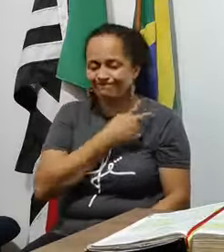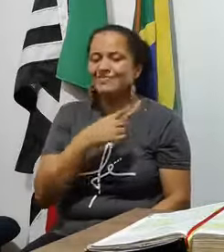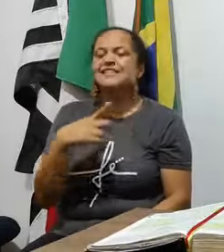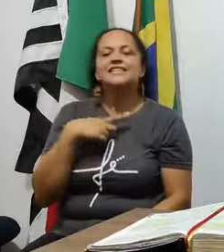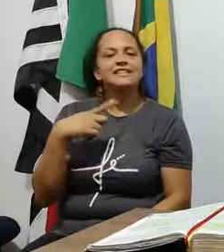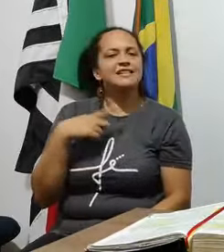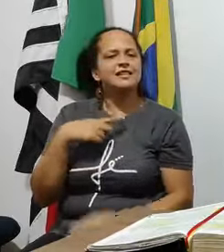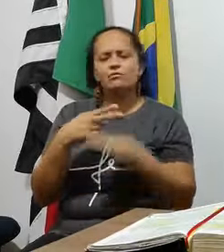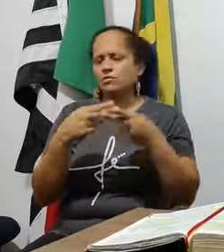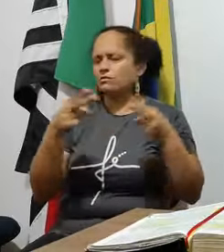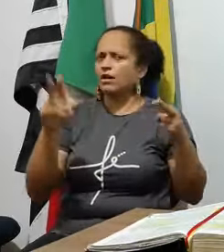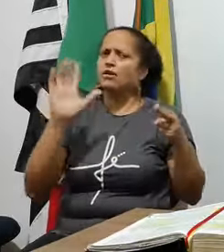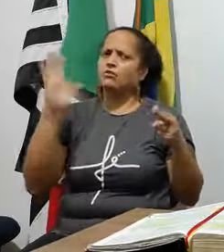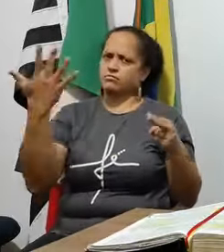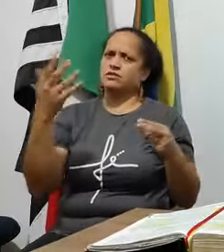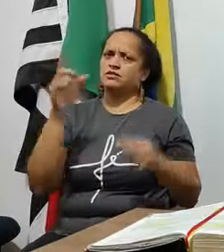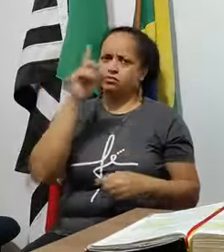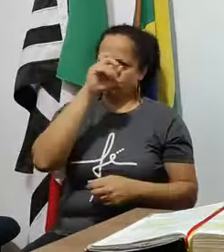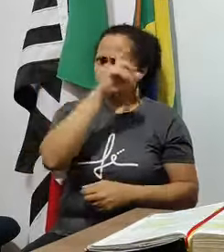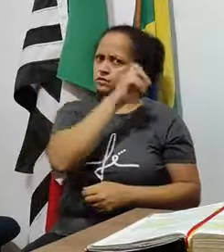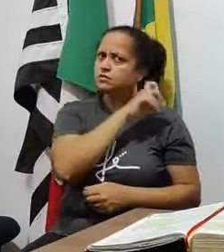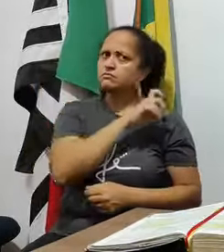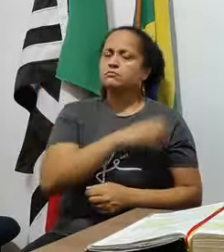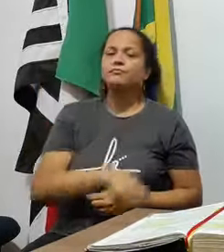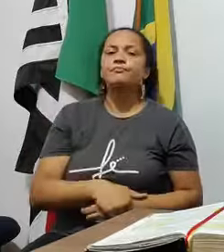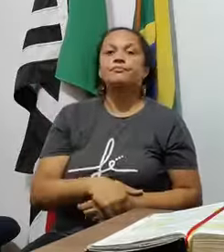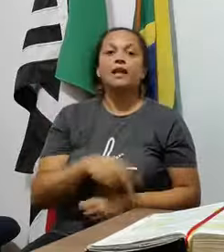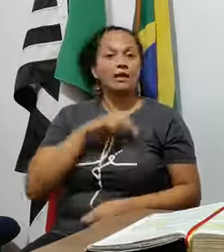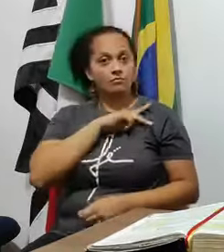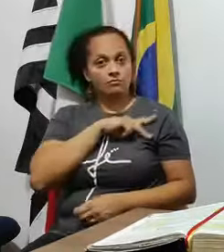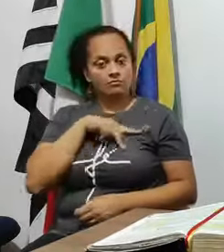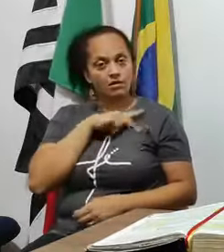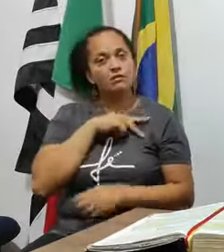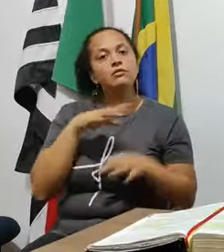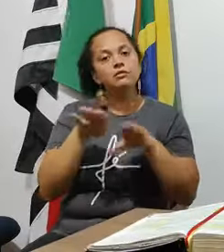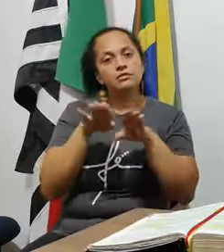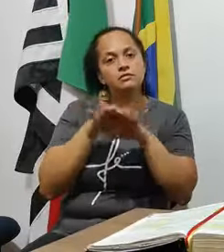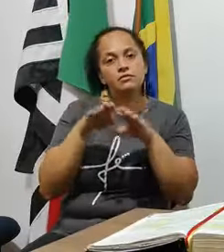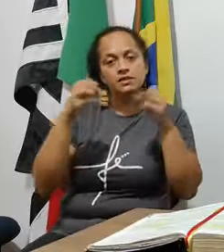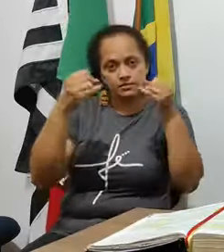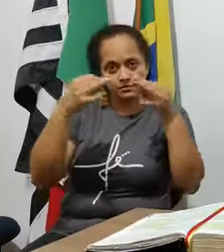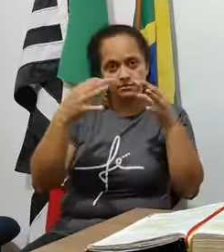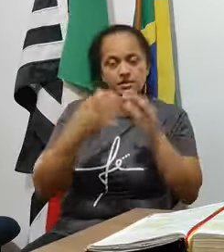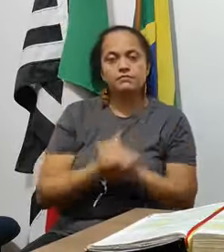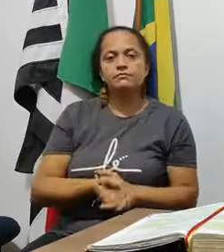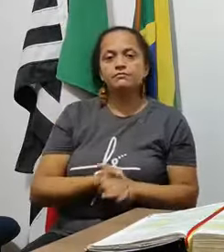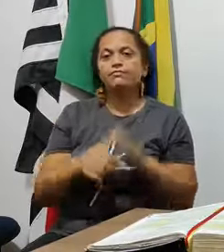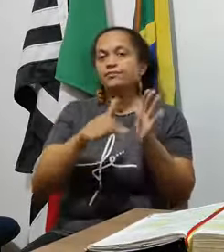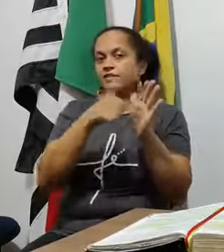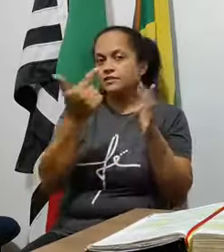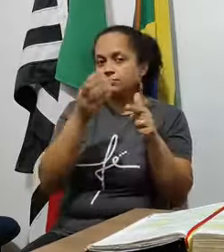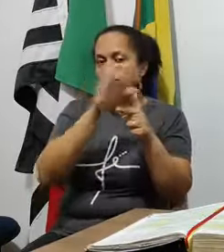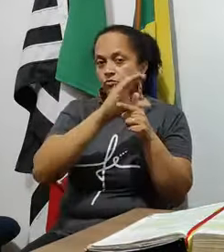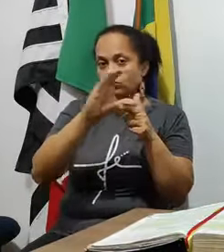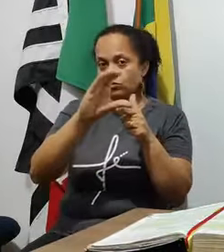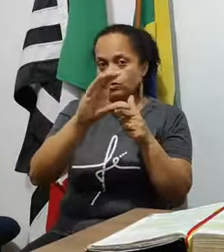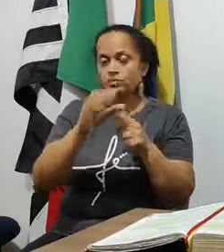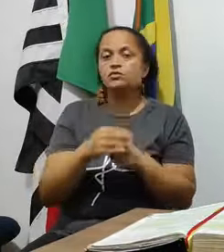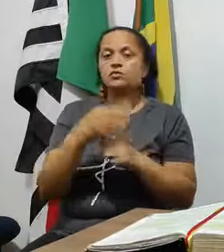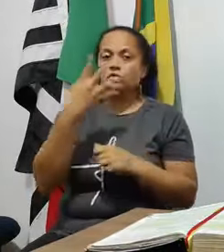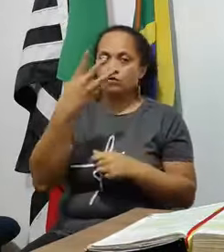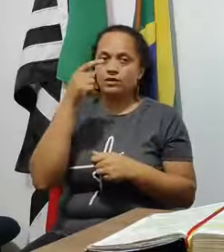momentos difíceis. O apóstolo Paulo também diz a respeito disso. Em 2 Coríntios, capítulo 4,